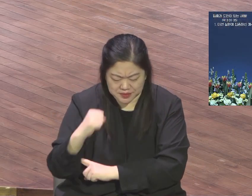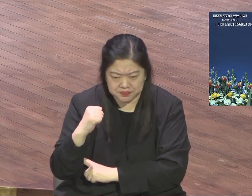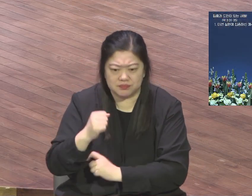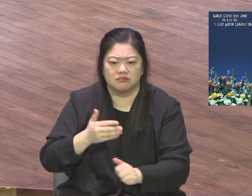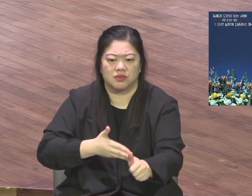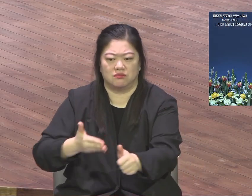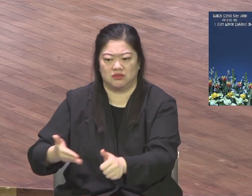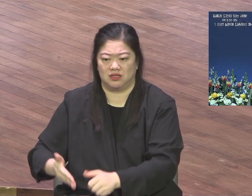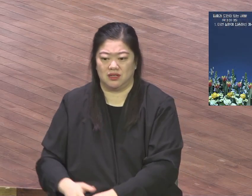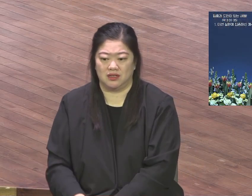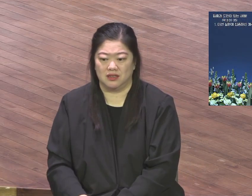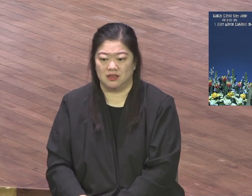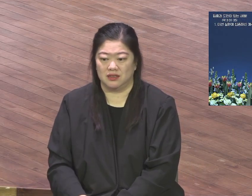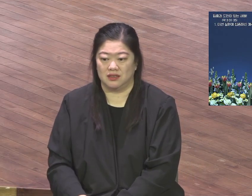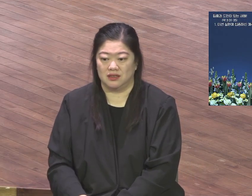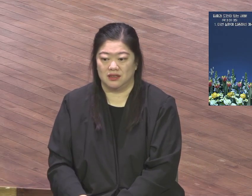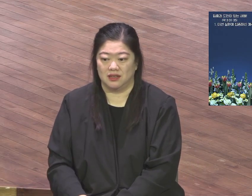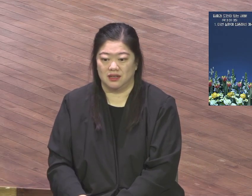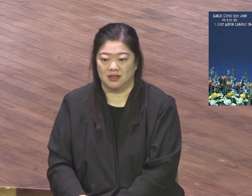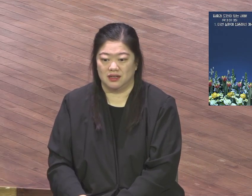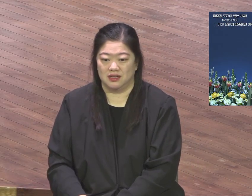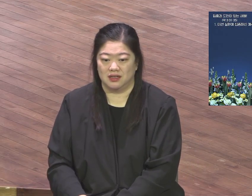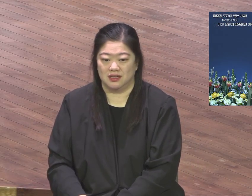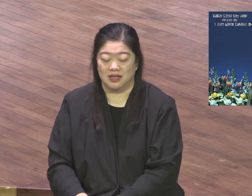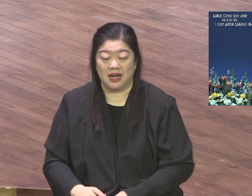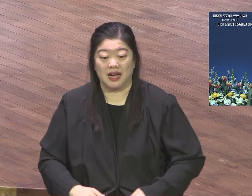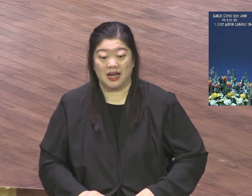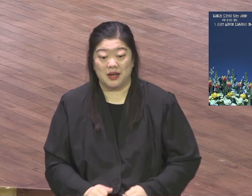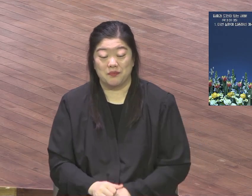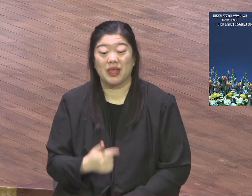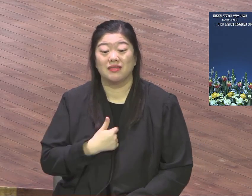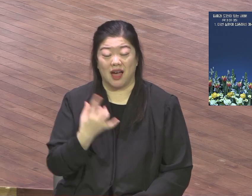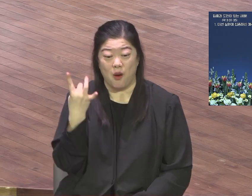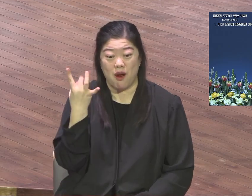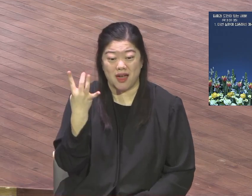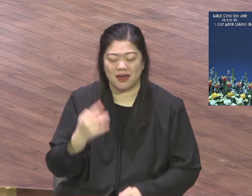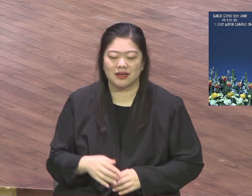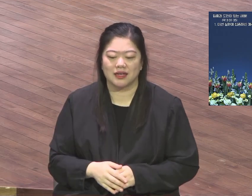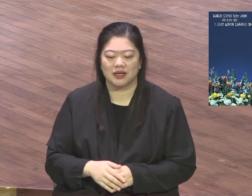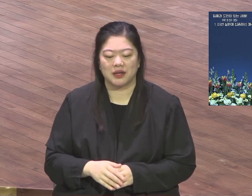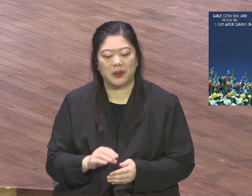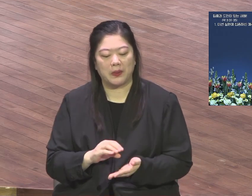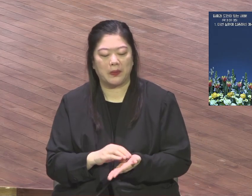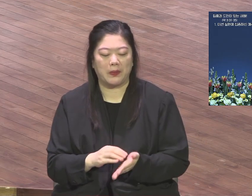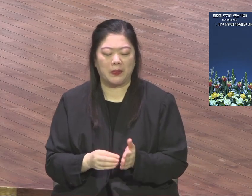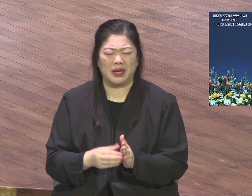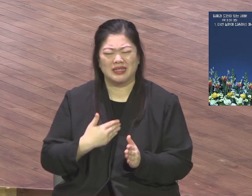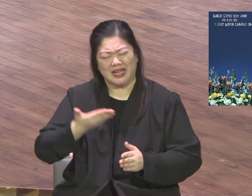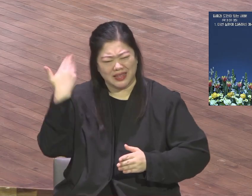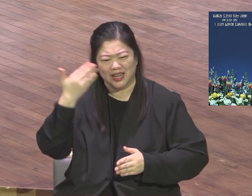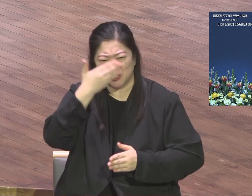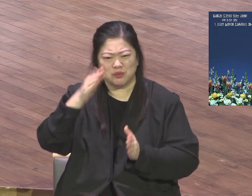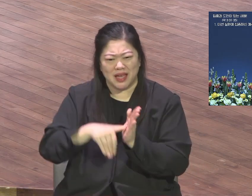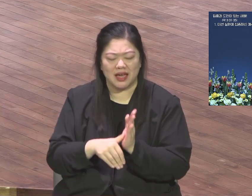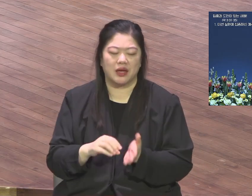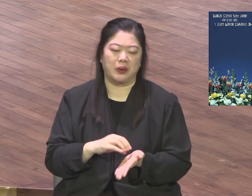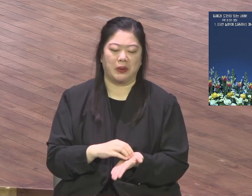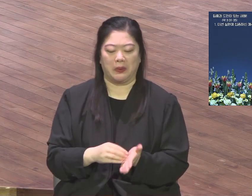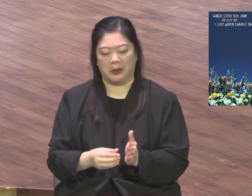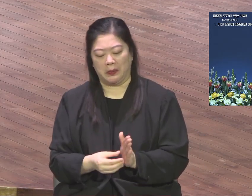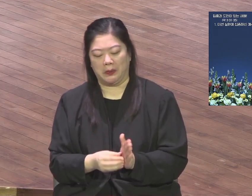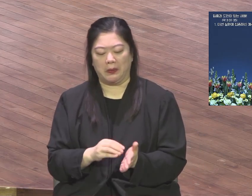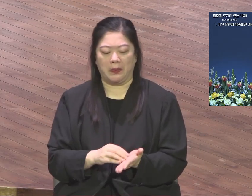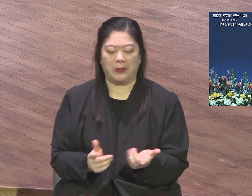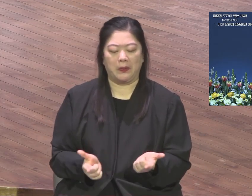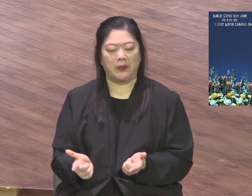이 DNA가 그리 되어버립니다. 저는 원래 미전했던 사람입니다. 이것도 아니고 저것도 아니고 그런데